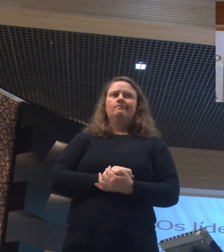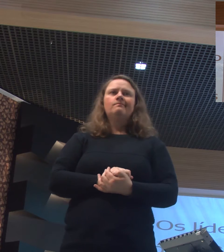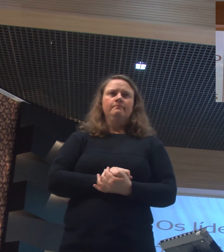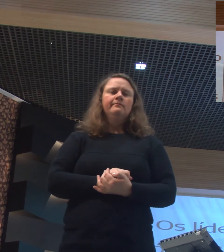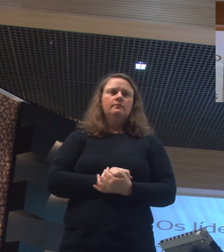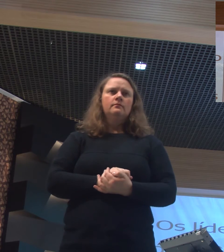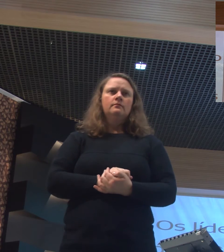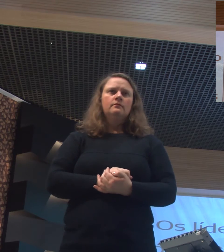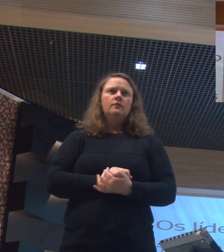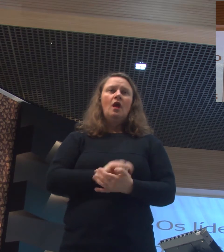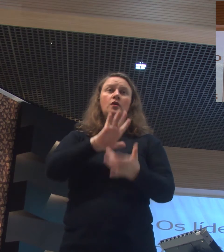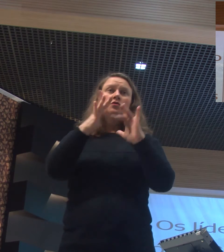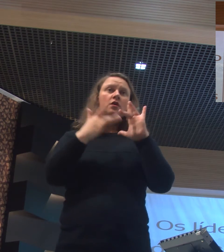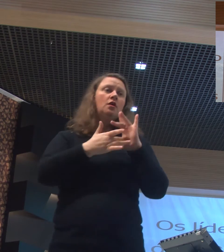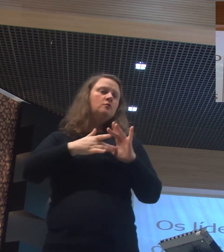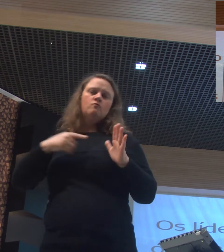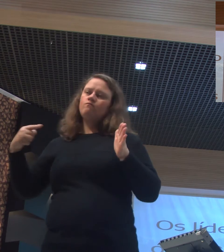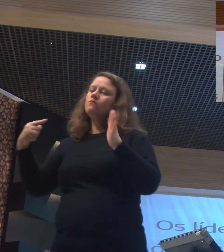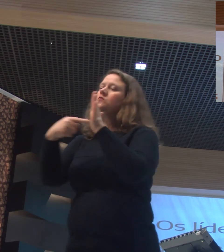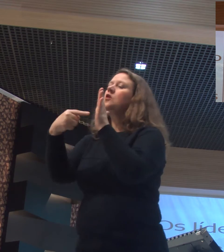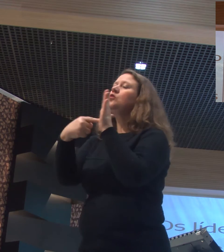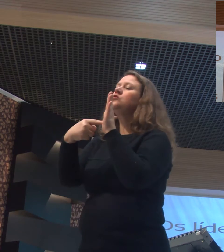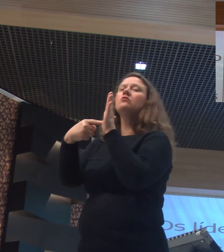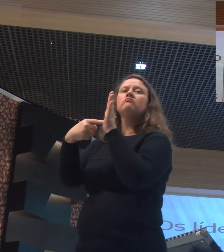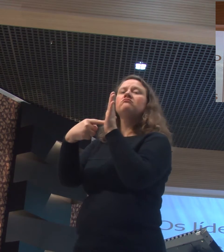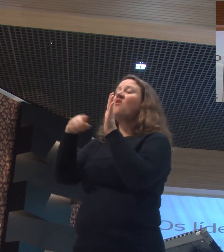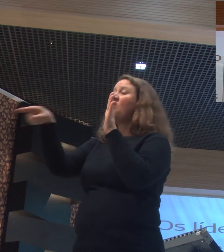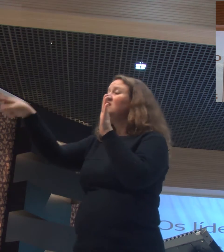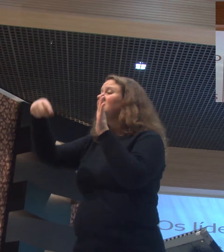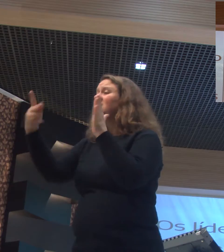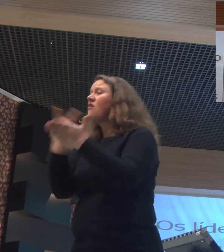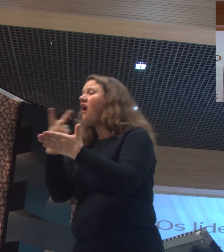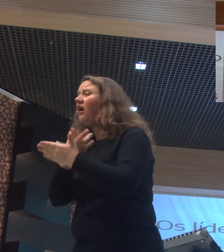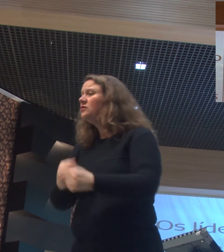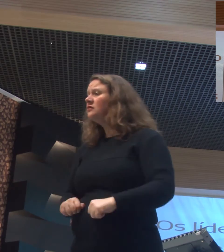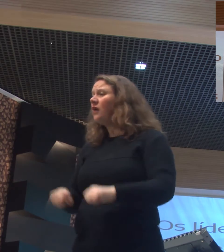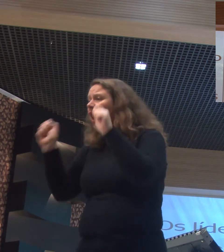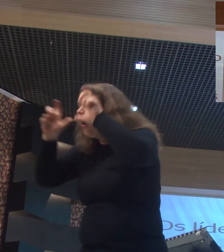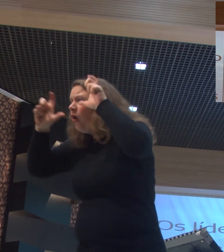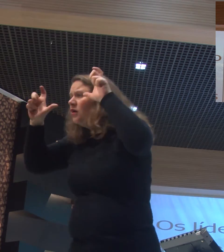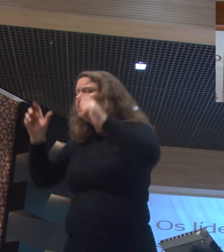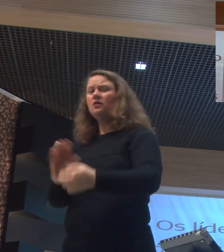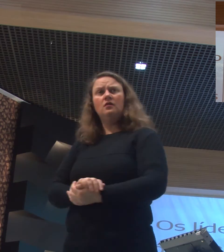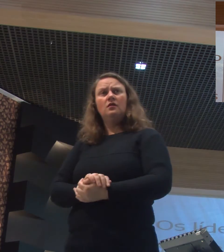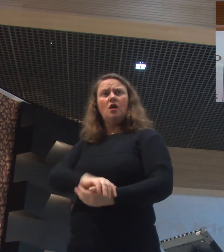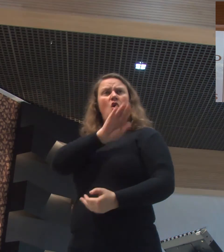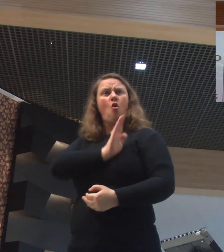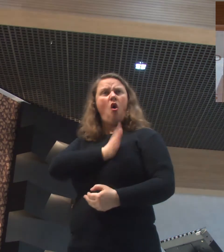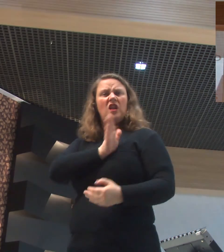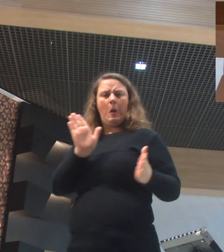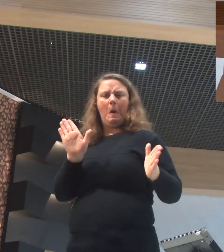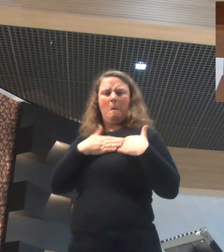mestres da lei. Jesus todo o tempo estava fazendo essa denúncia para ver se eles acordavam. Não tinha